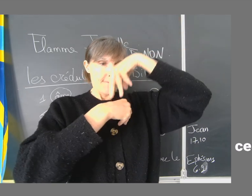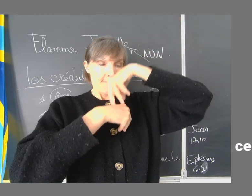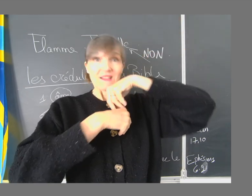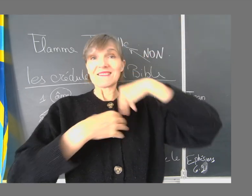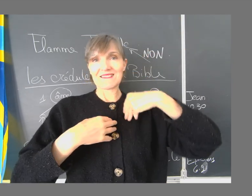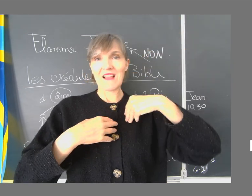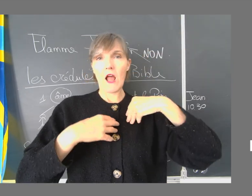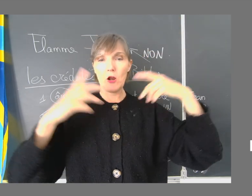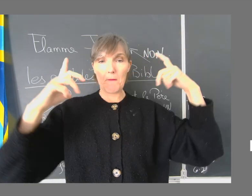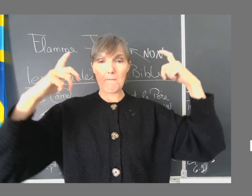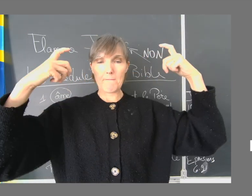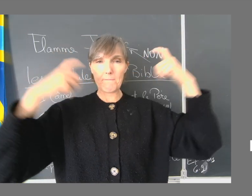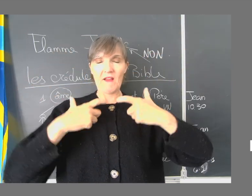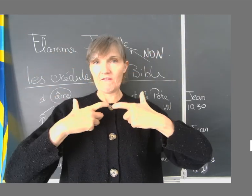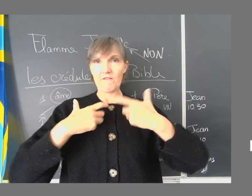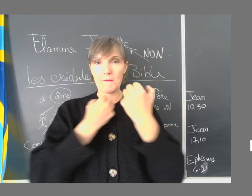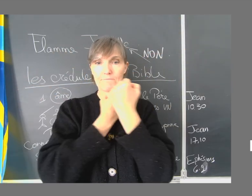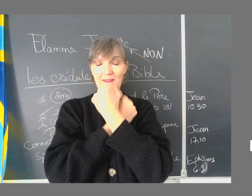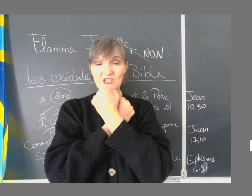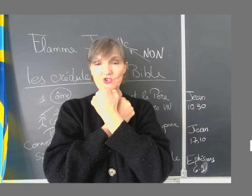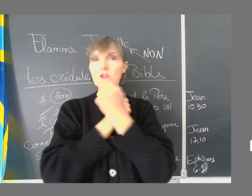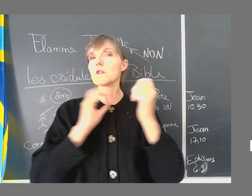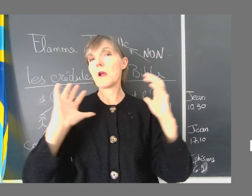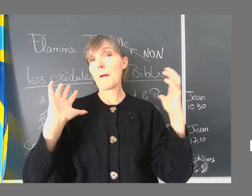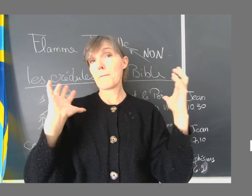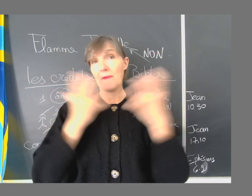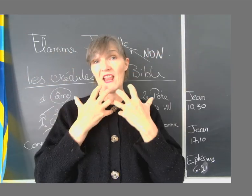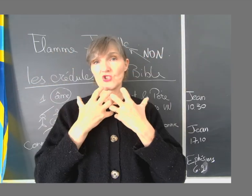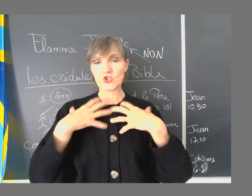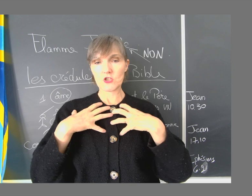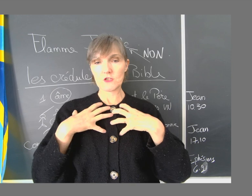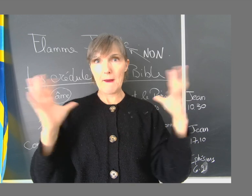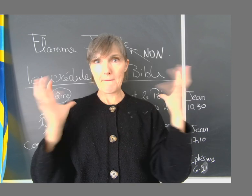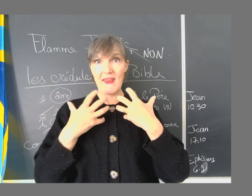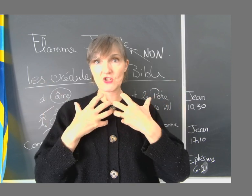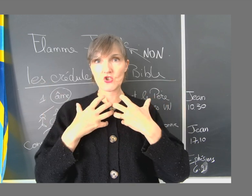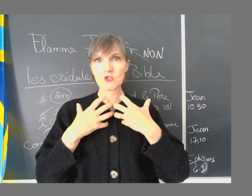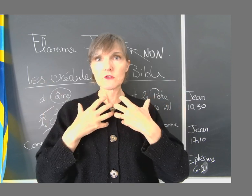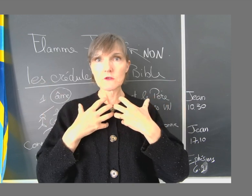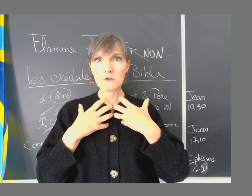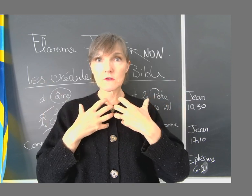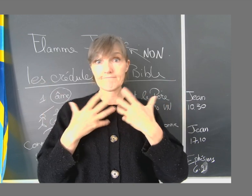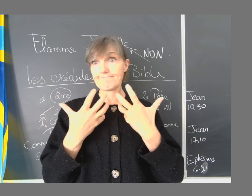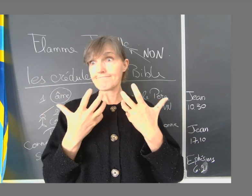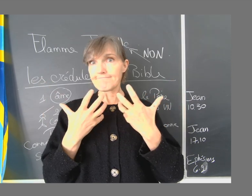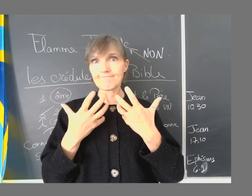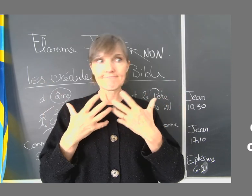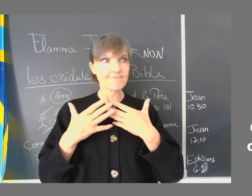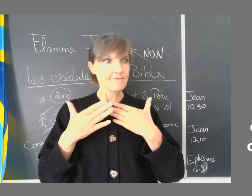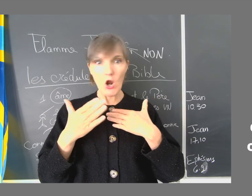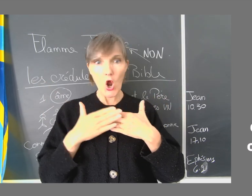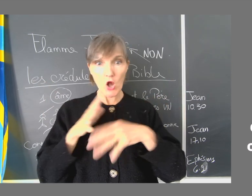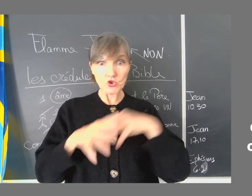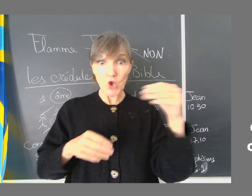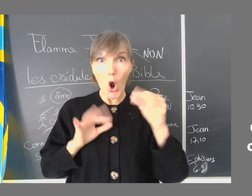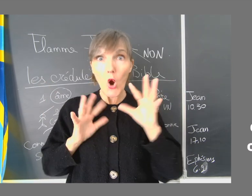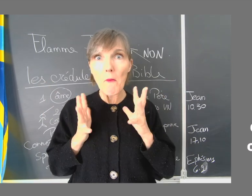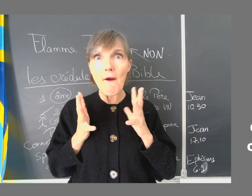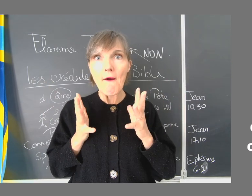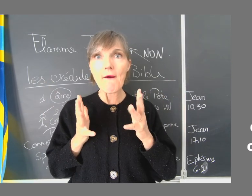donc on je veux dire esprit qui vient et qui piège la paix elle est cet esprit là qui rentre dans le corps la personne est